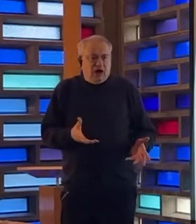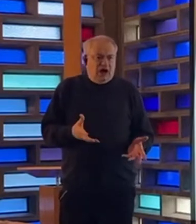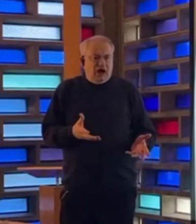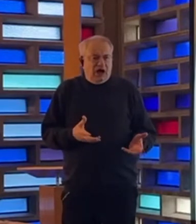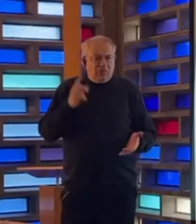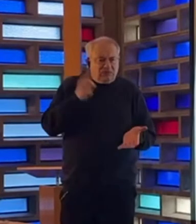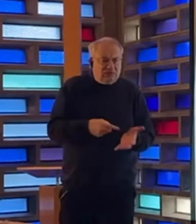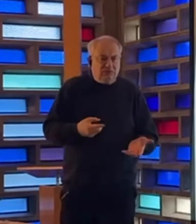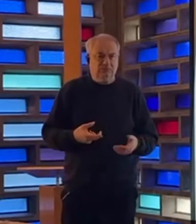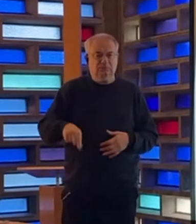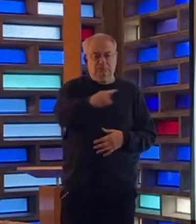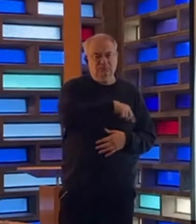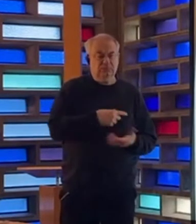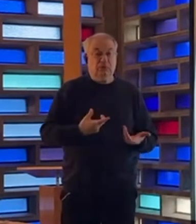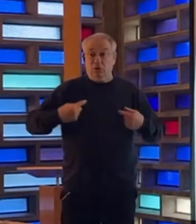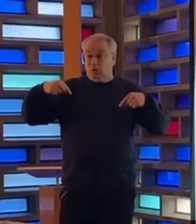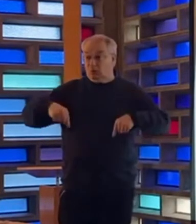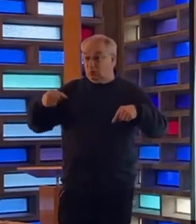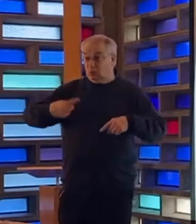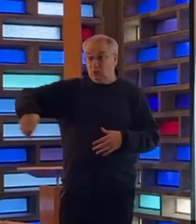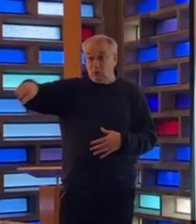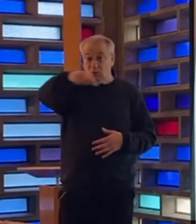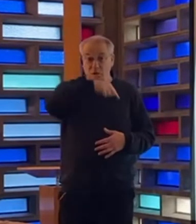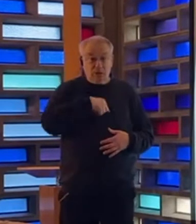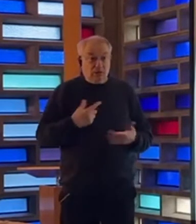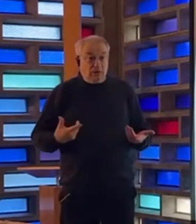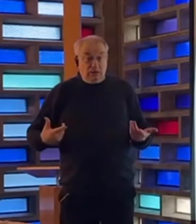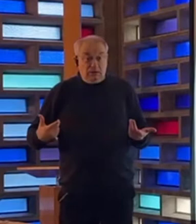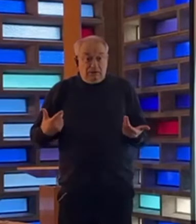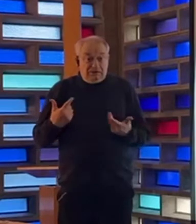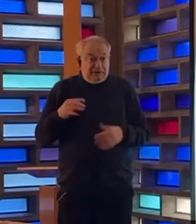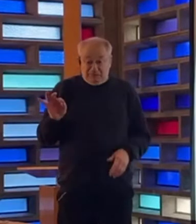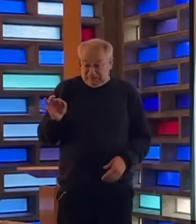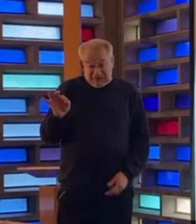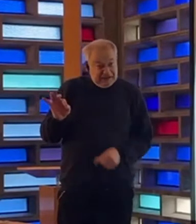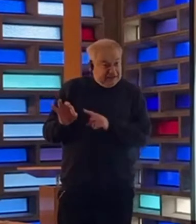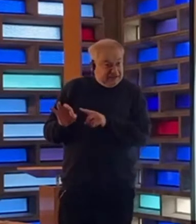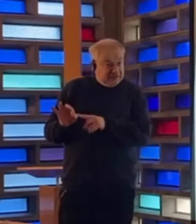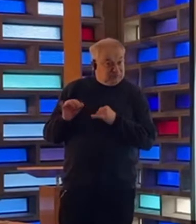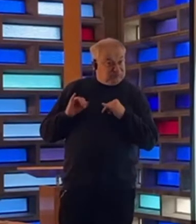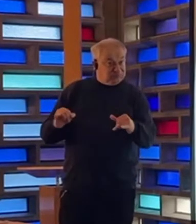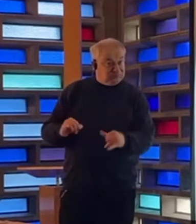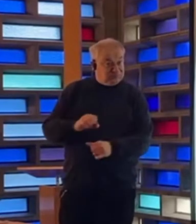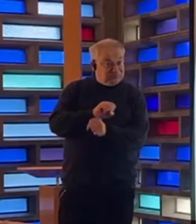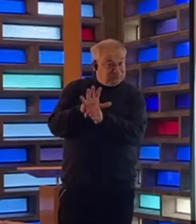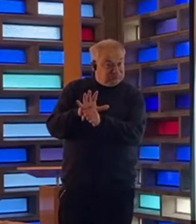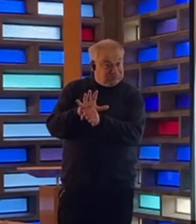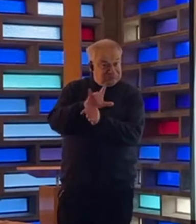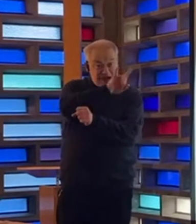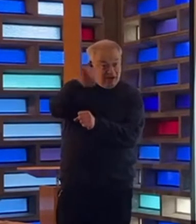Et pour nous, aujourd'hui, face à ce petit mais très puissant Corona Hérode,